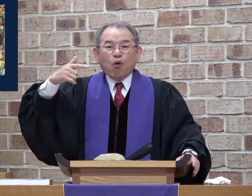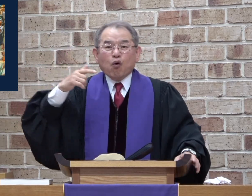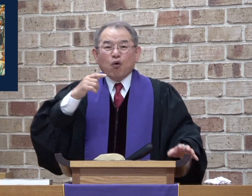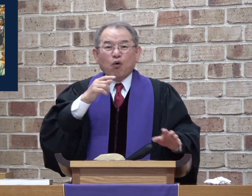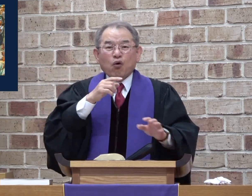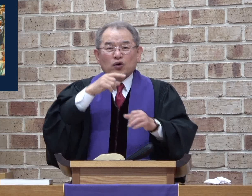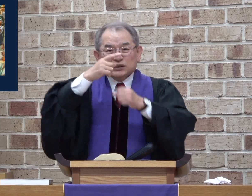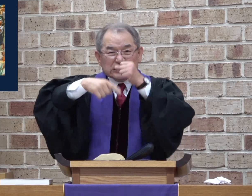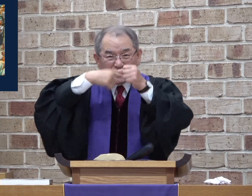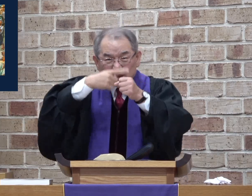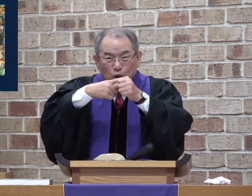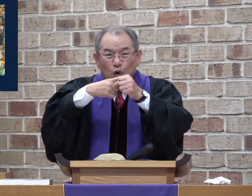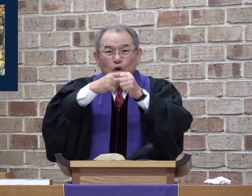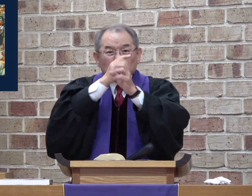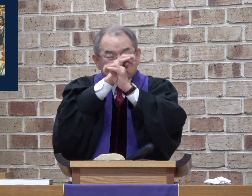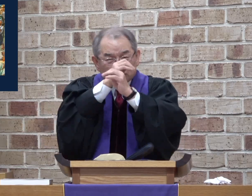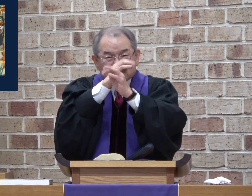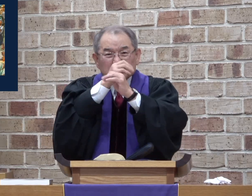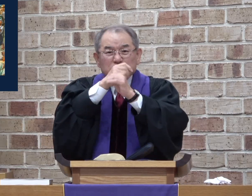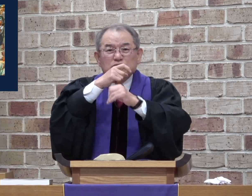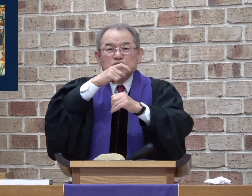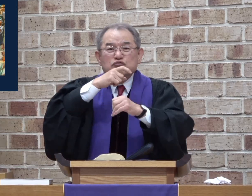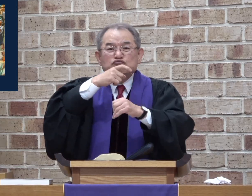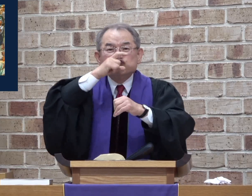높게 흐르고 있었기 때문에